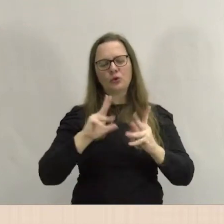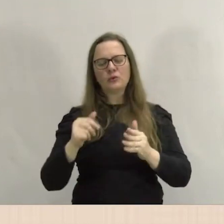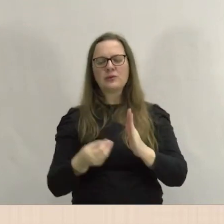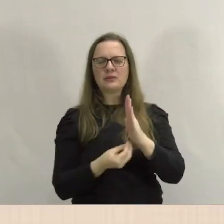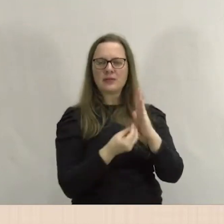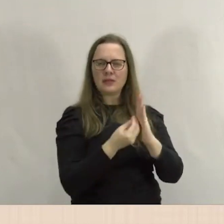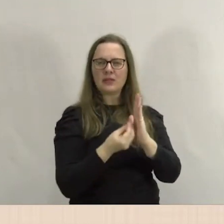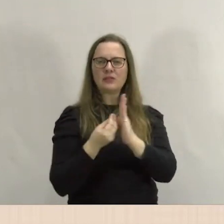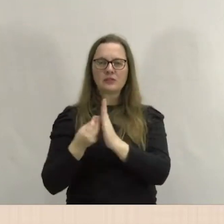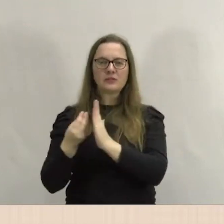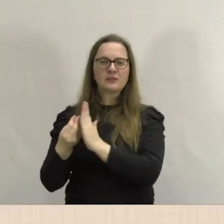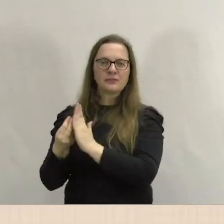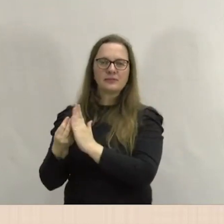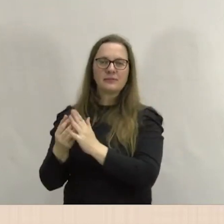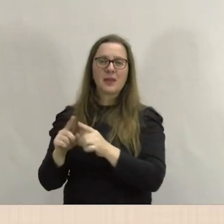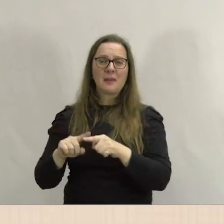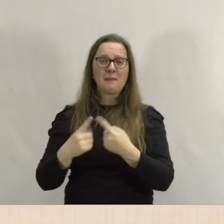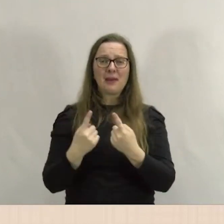se perdeu.